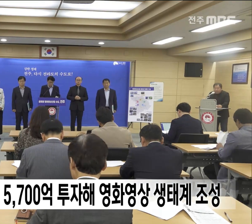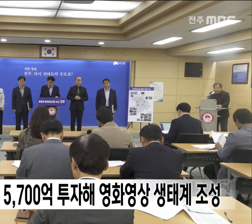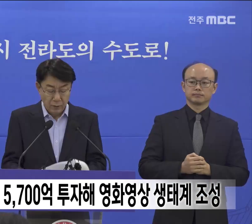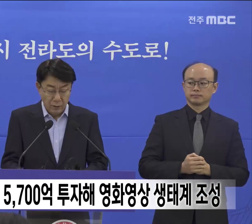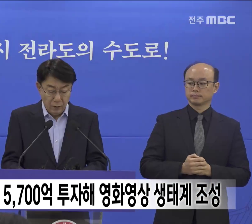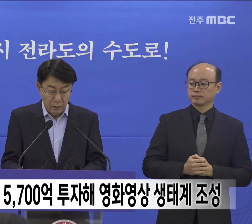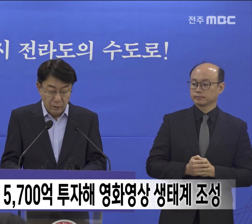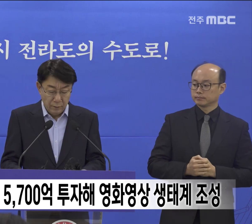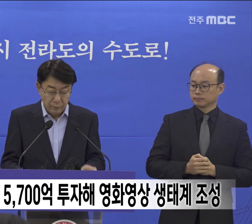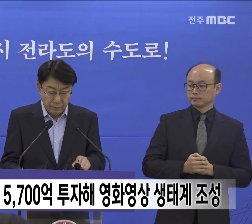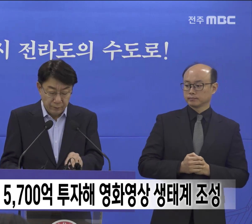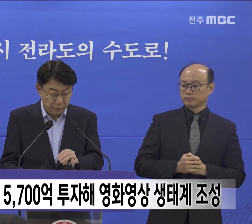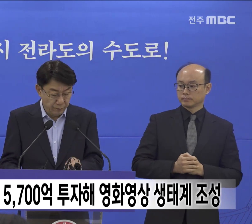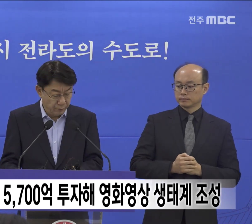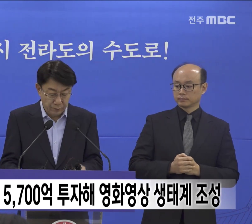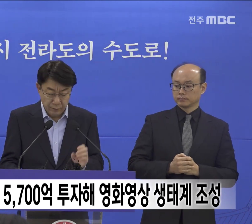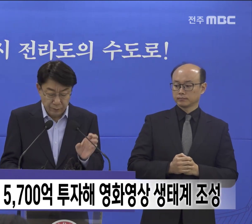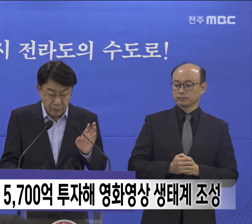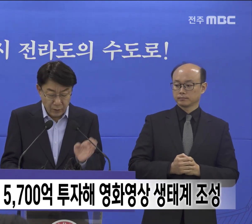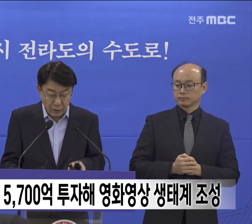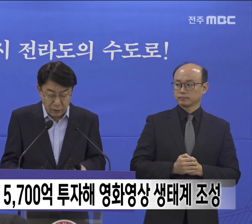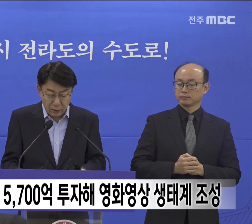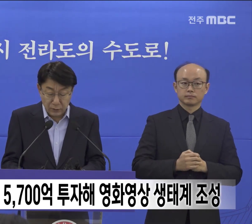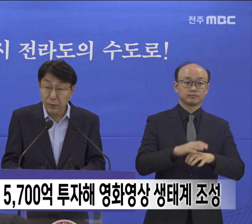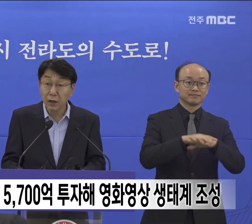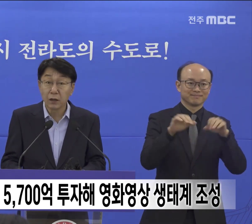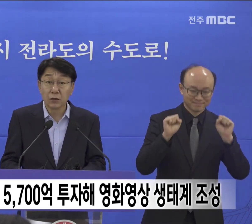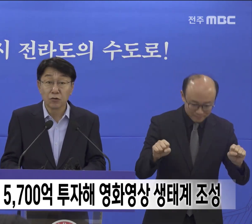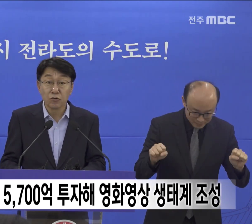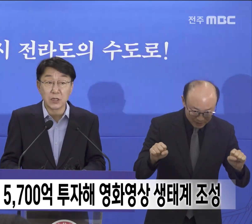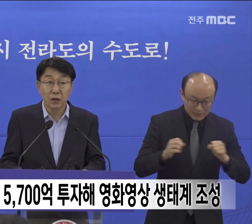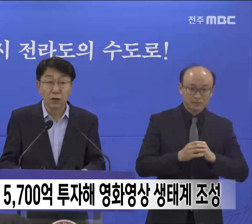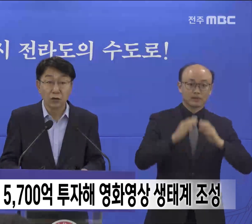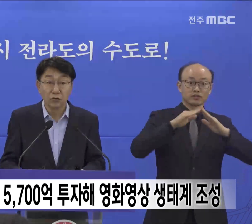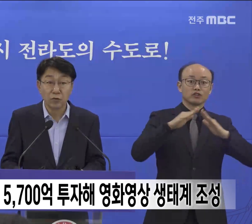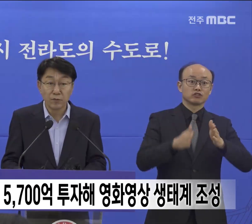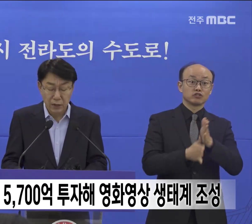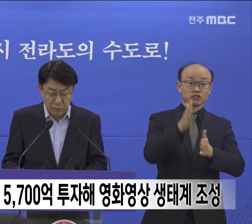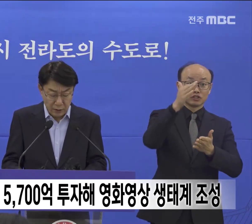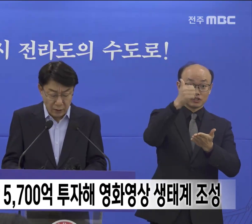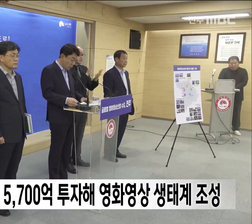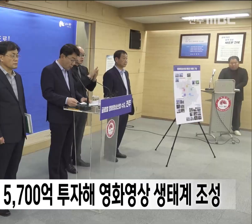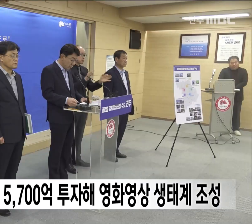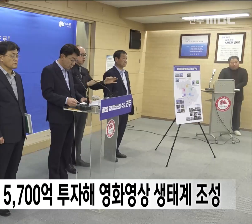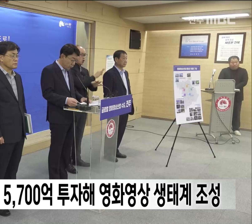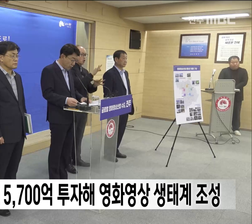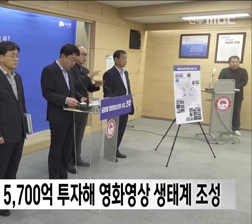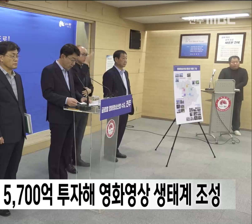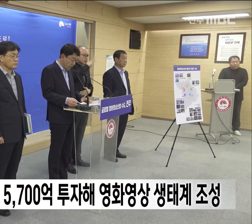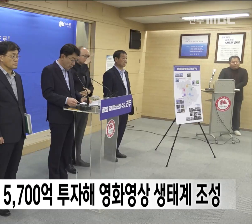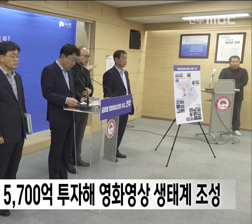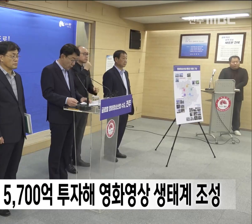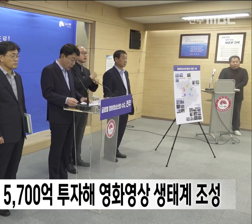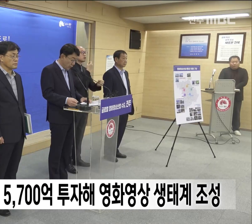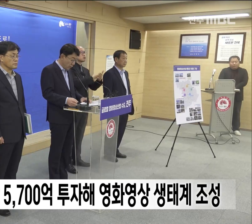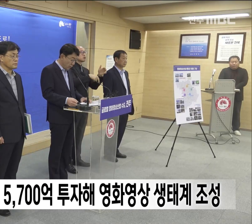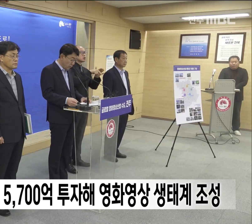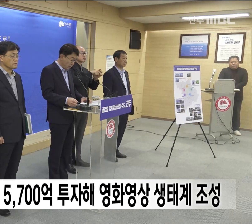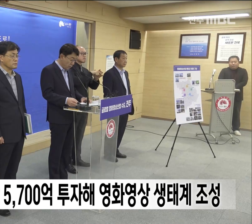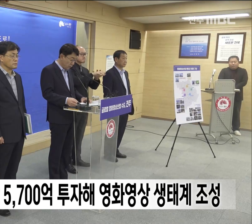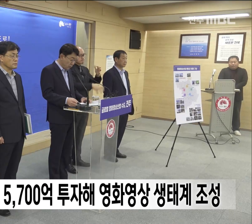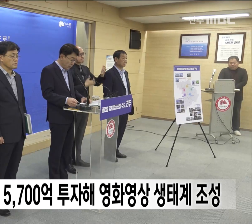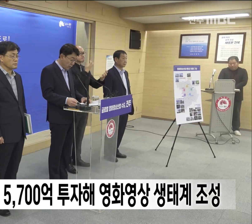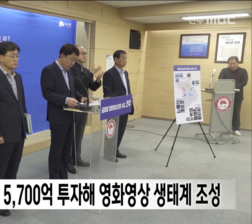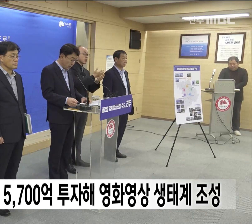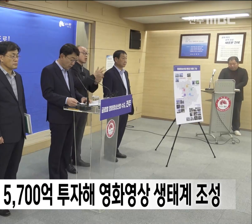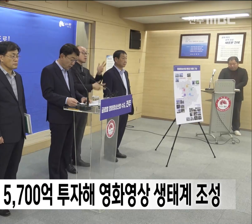열고 오는 2034년까지 5,750억 원을 투입해 영화 영상 촬영 단지와 영상 기술